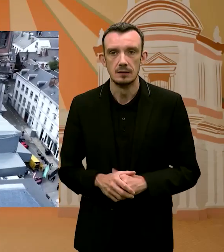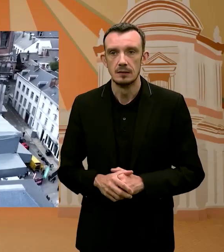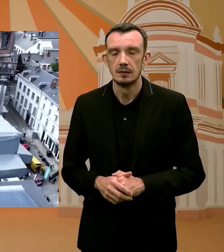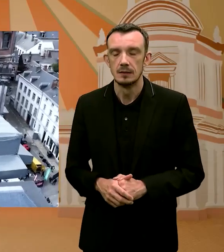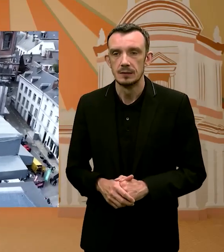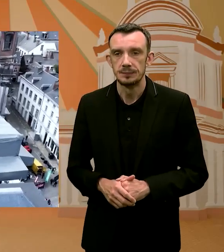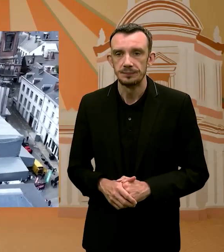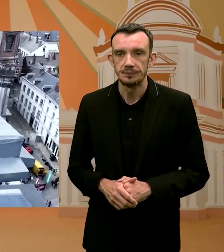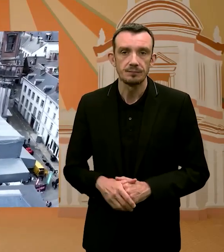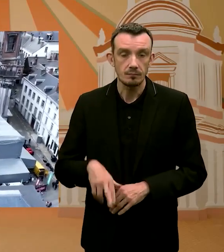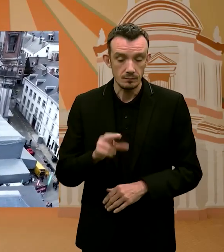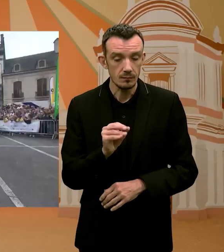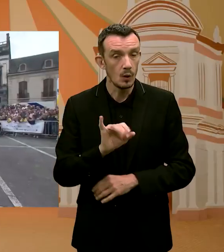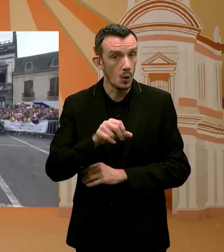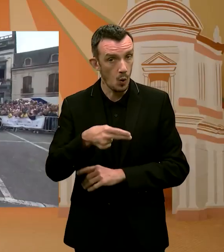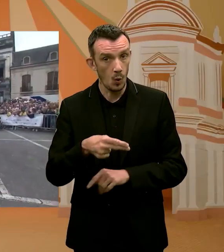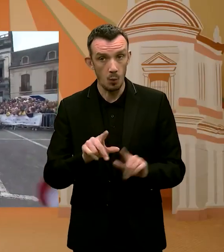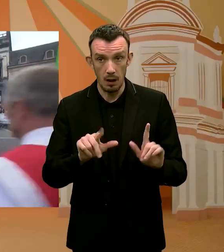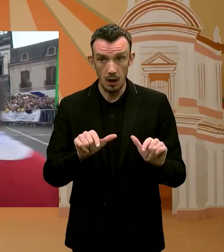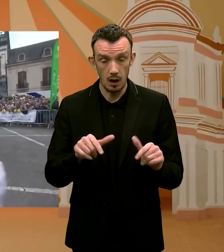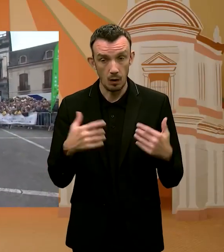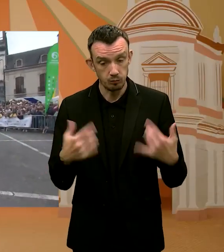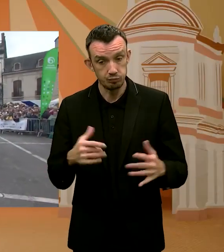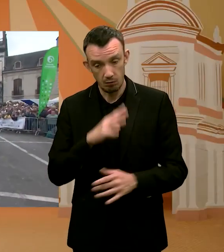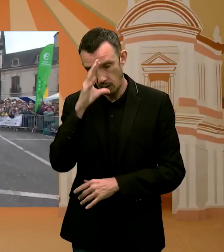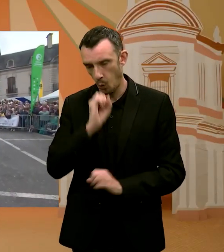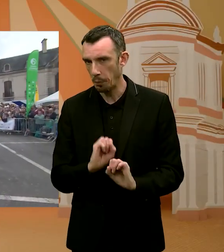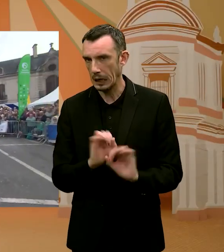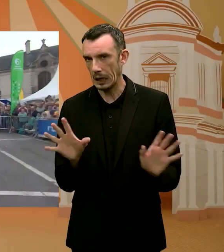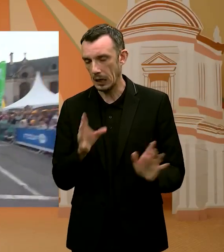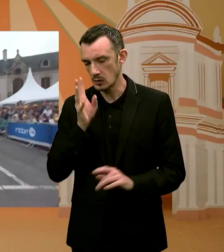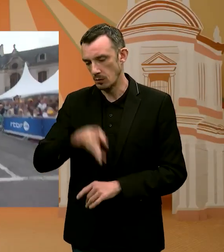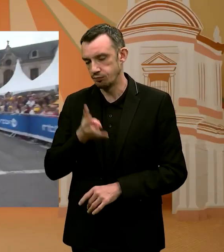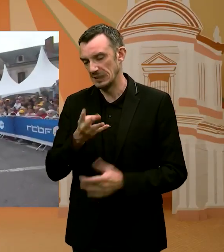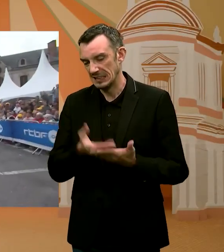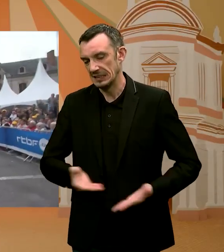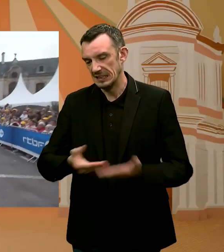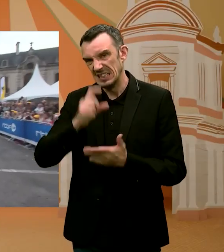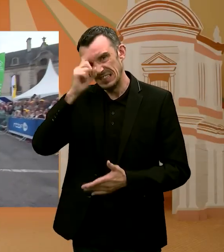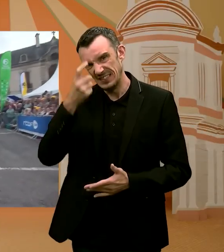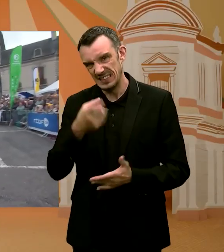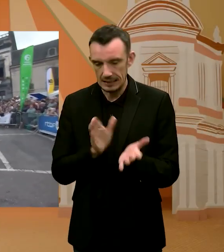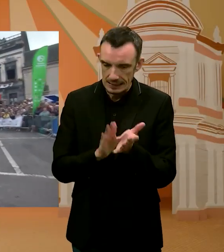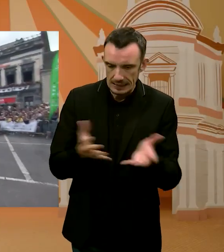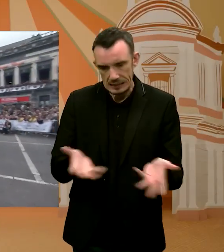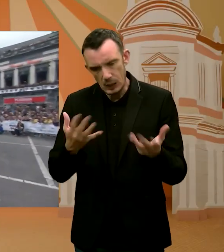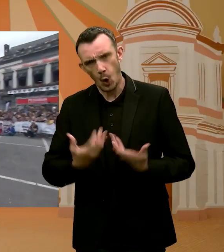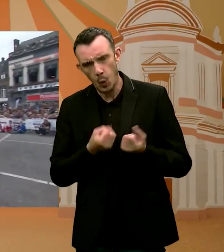Bautron était en difficulté. Et comme dans ces cas-là, souvent, on encourage le joueur qui est